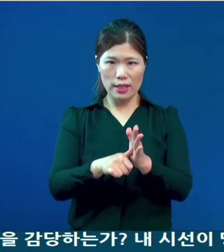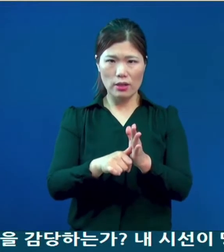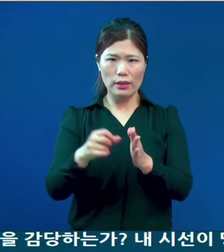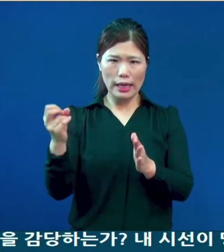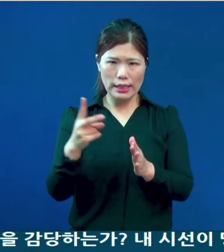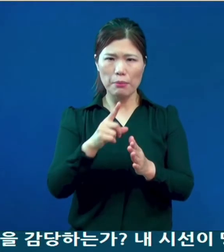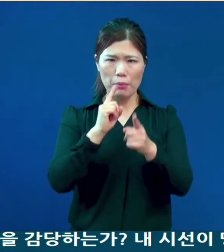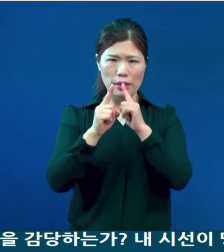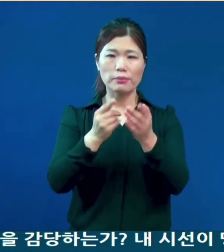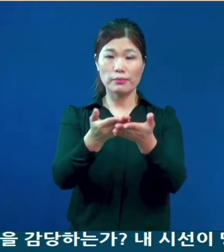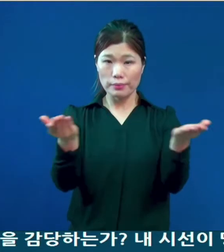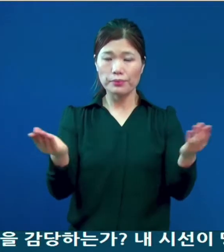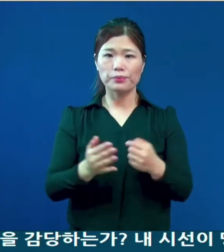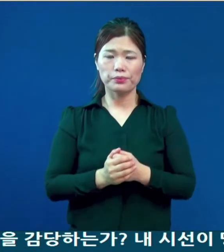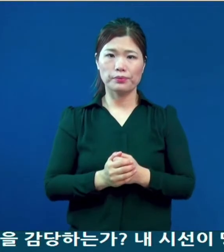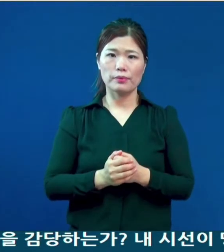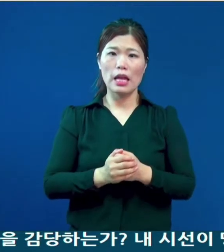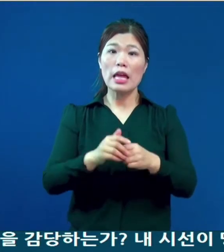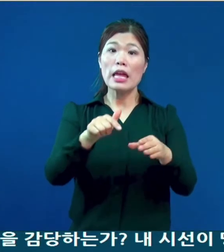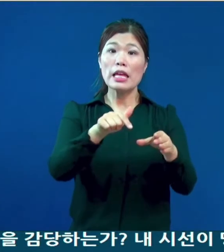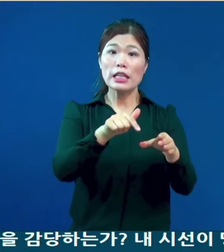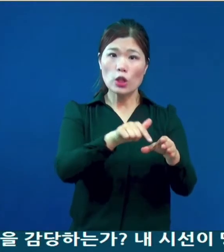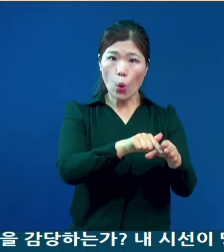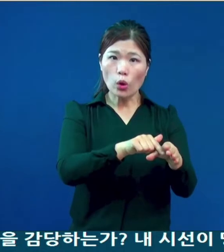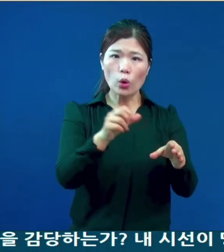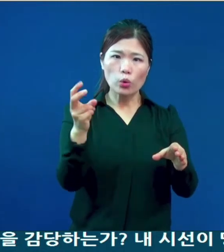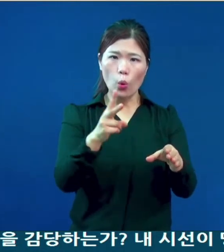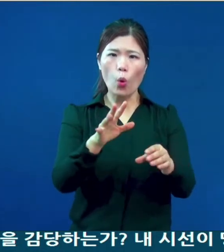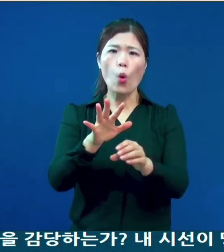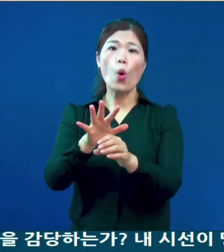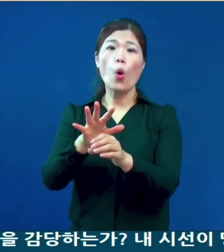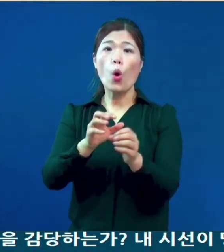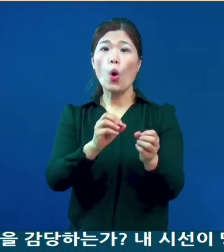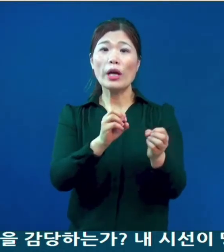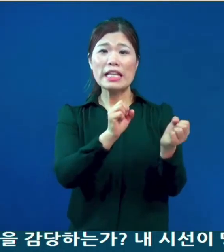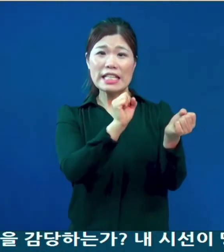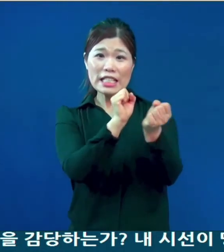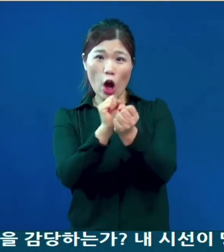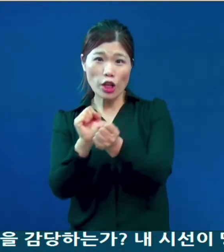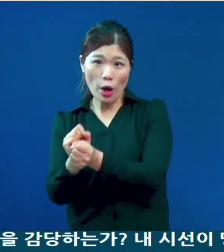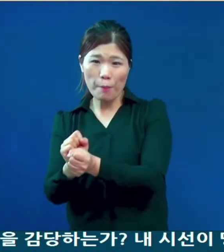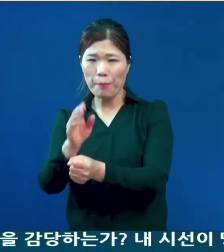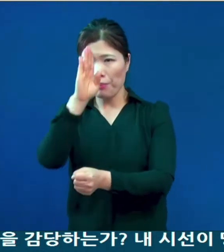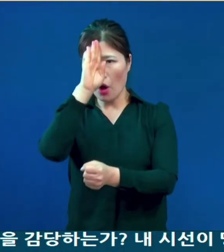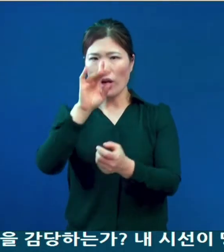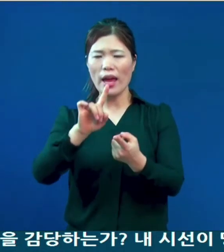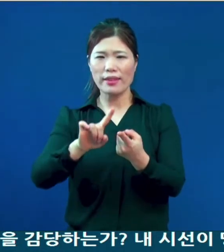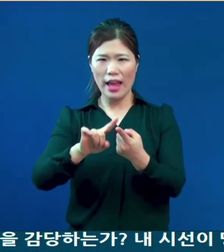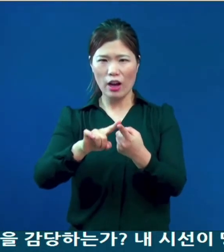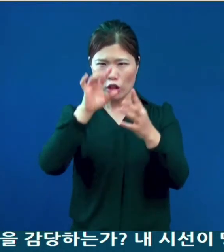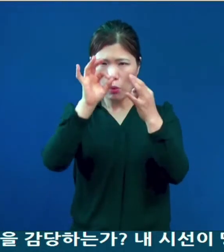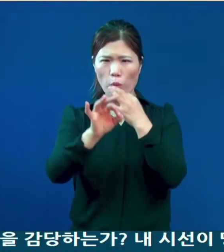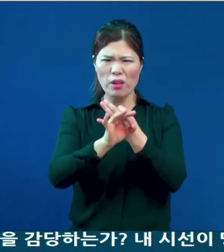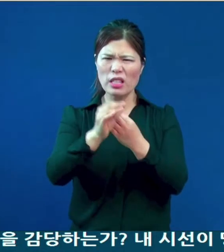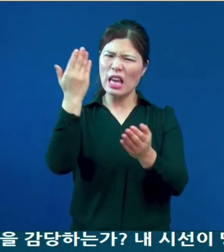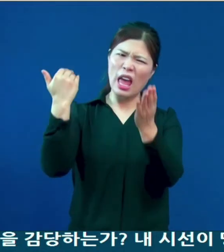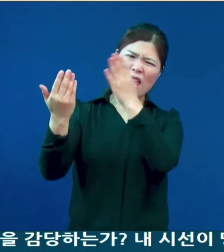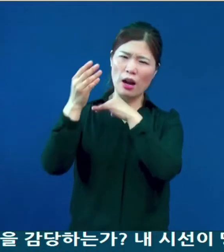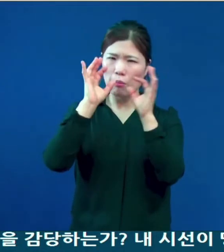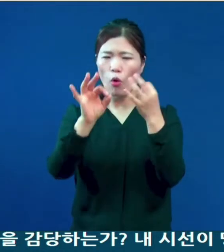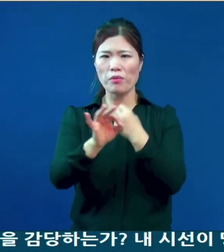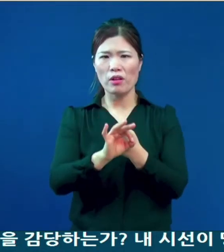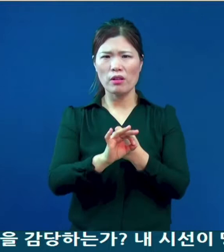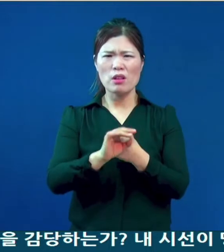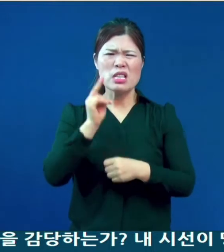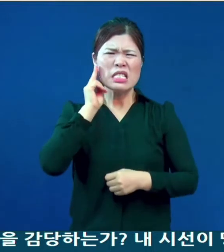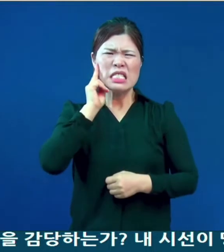원하는데, 기독교와 전염병에 대한 과거의 역사를 보면 최악의 전염병으로 크게 한